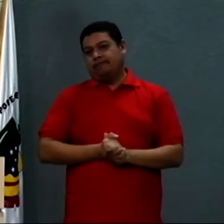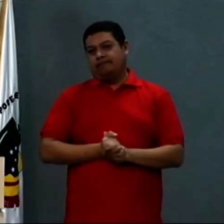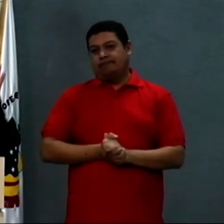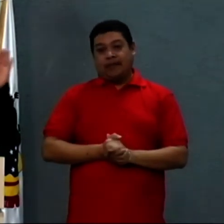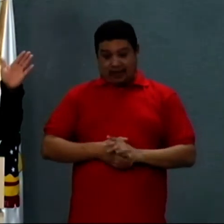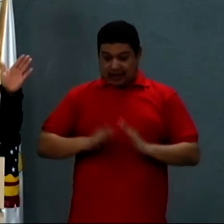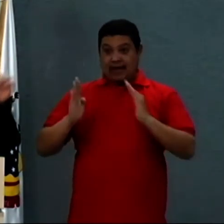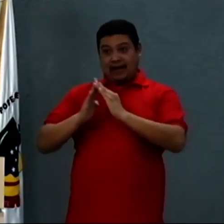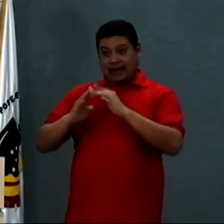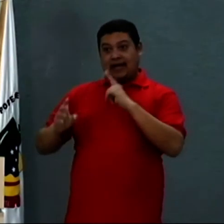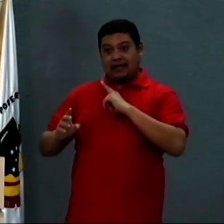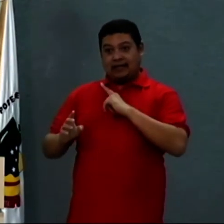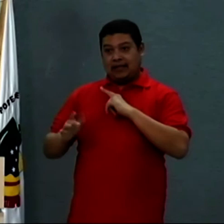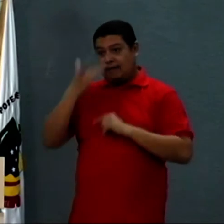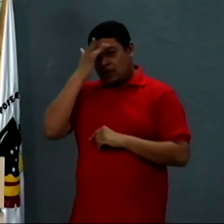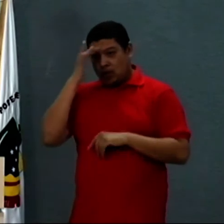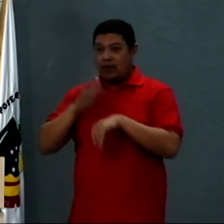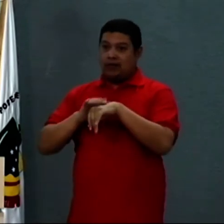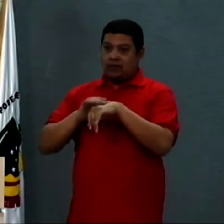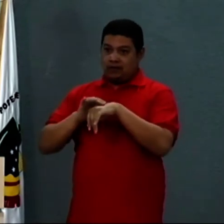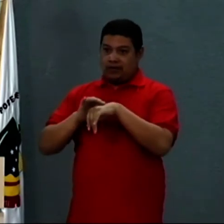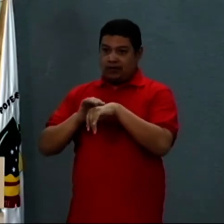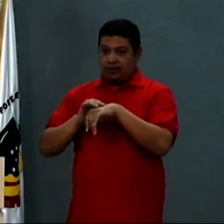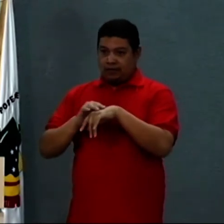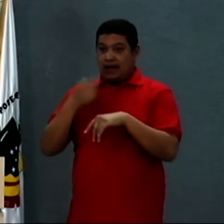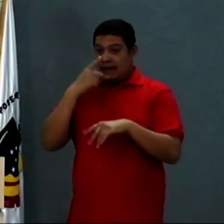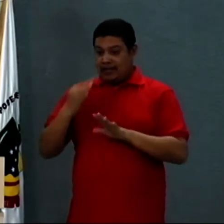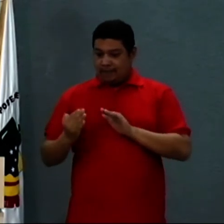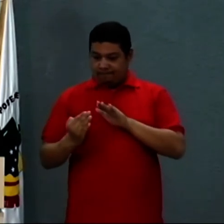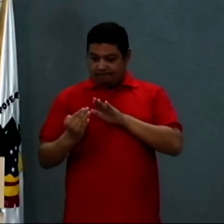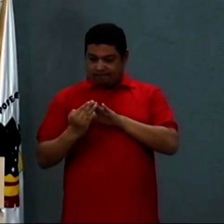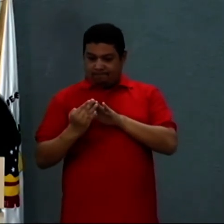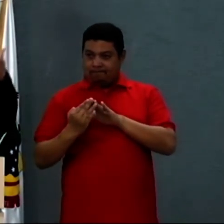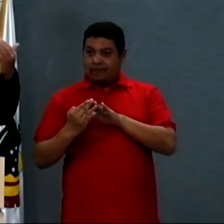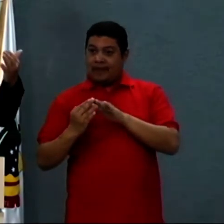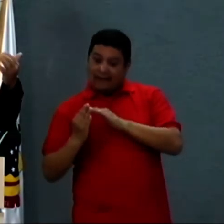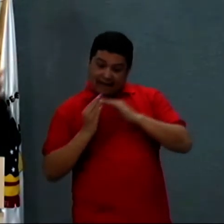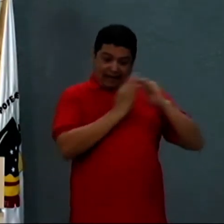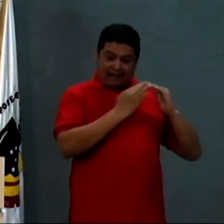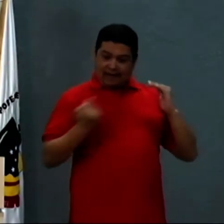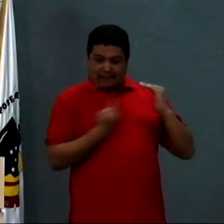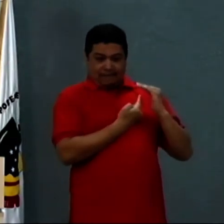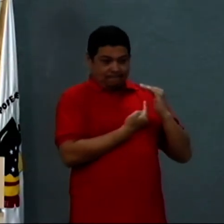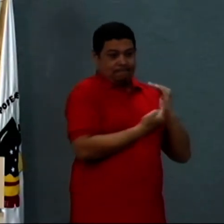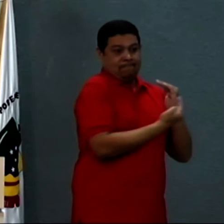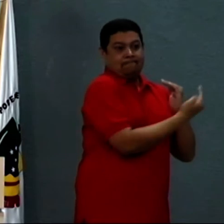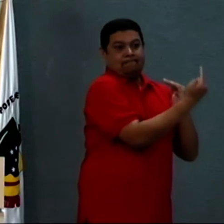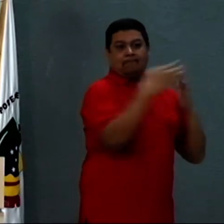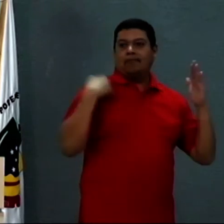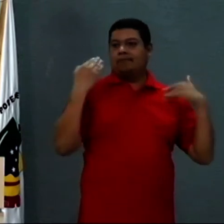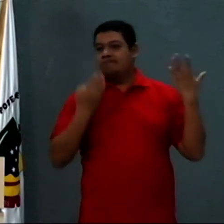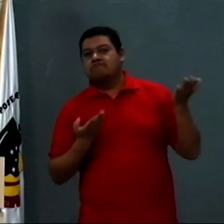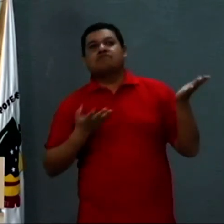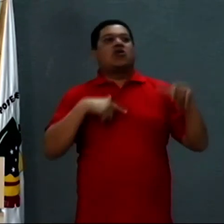ela tinha que passar pelo quintal do vizinho. Então, na verdade, não era uma rua, Joaquim Rangel, era a rua do buraco e mais para cima, a rua do lixo. E eu estive a